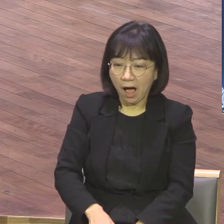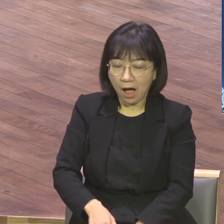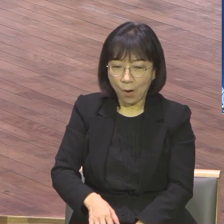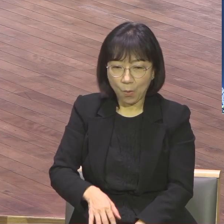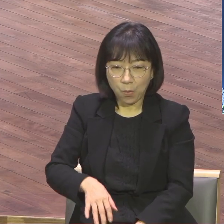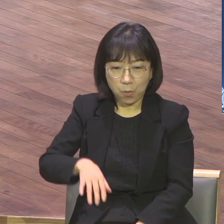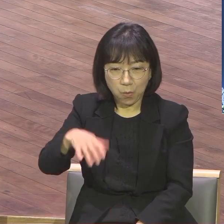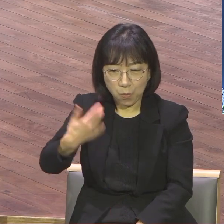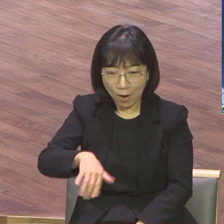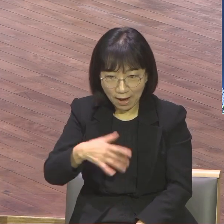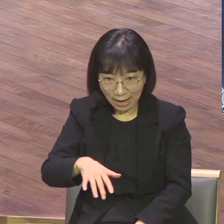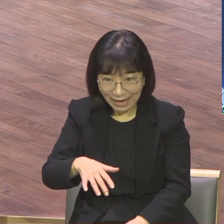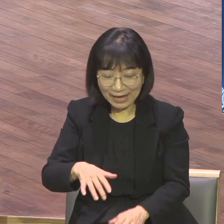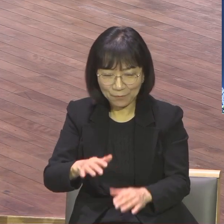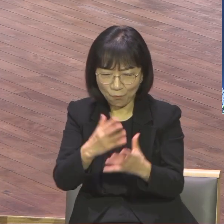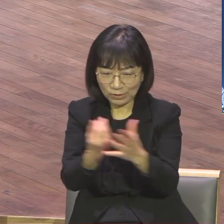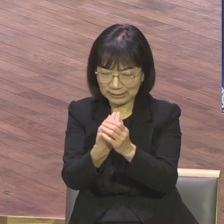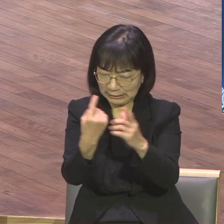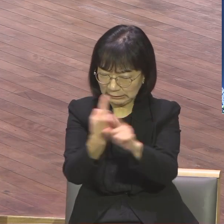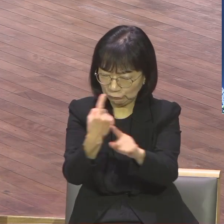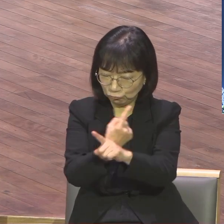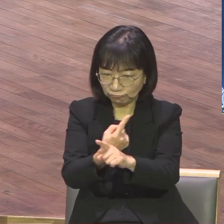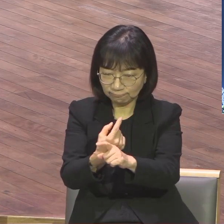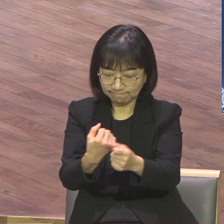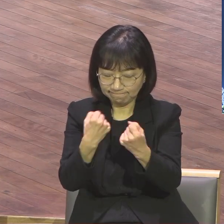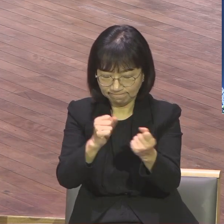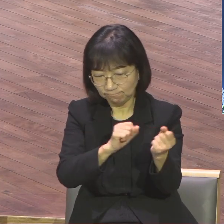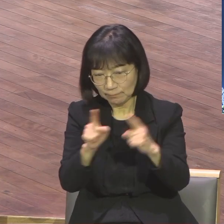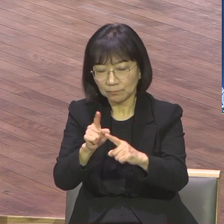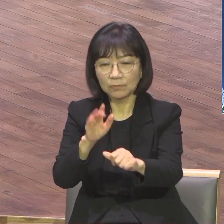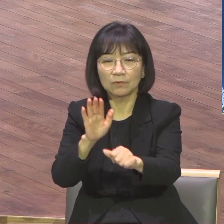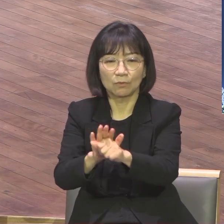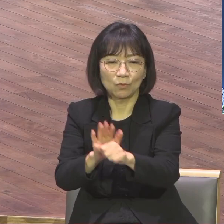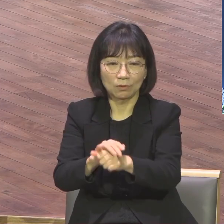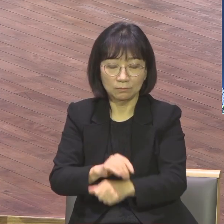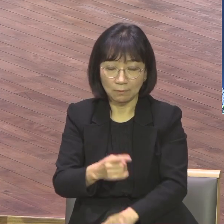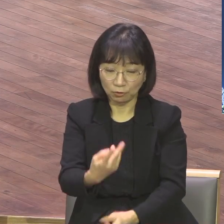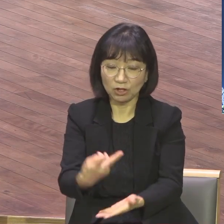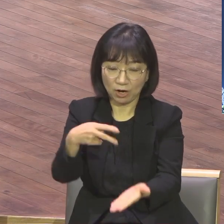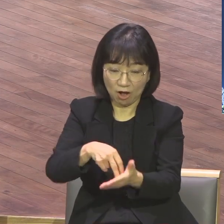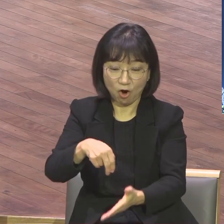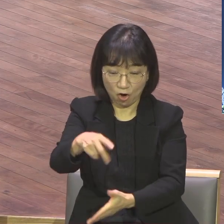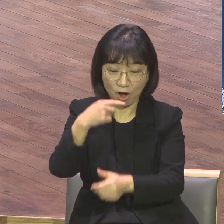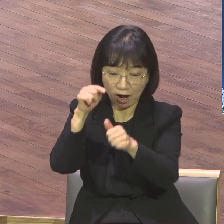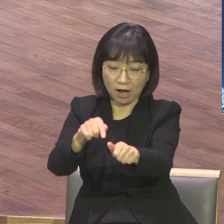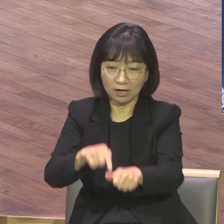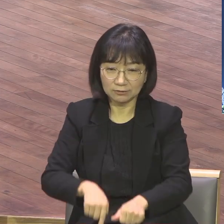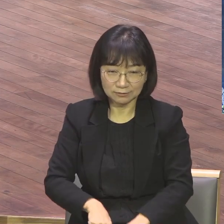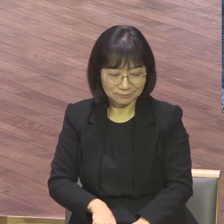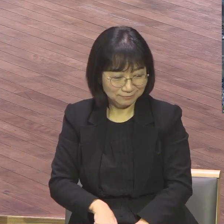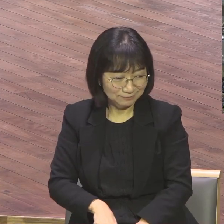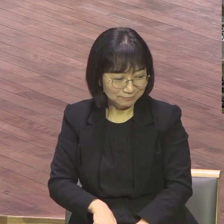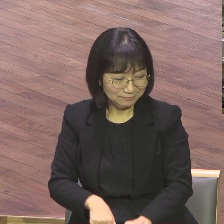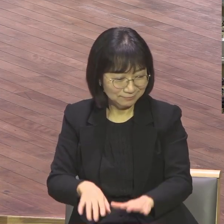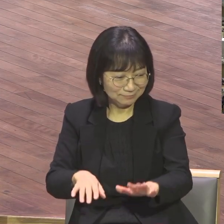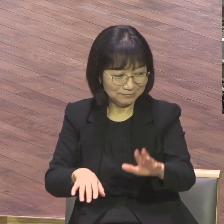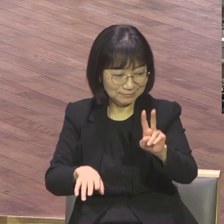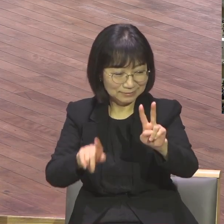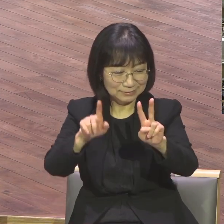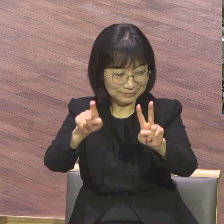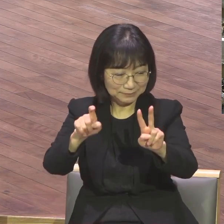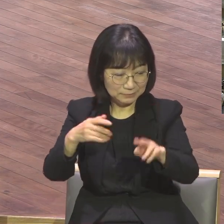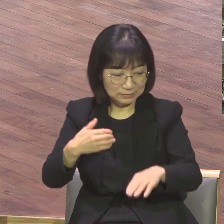일이죠. 치유해 주시는 일을 진행하십니다. 걸어가라. 자, 10절 봅니다. 그러나